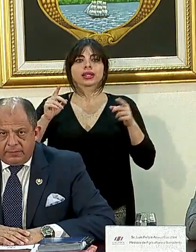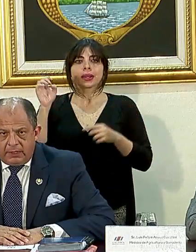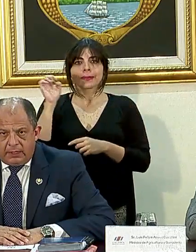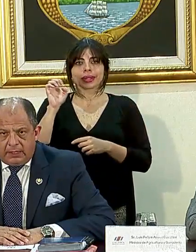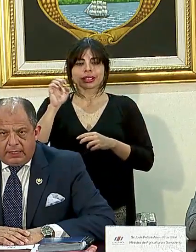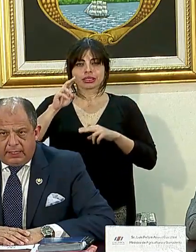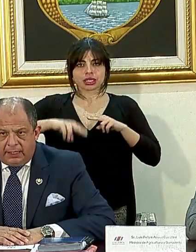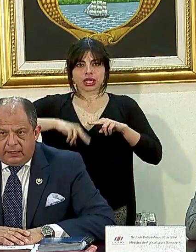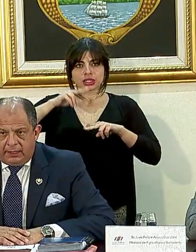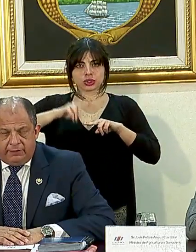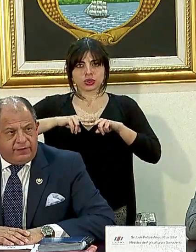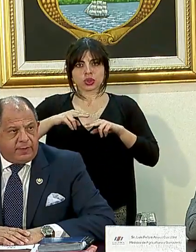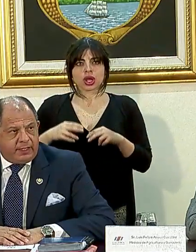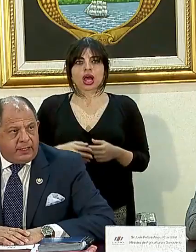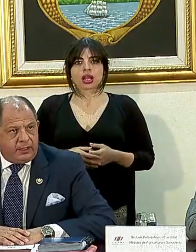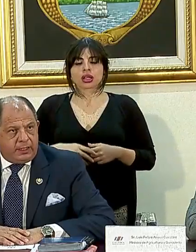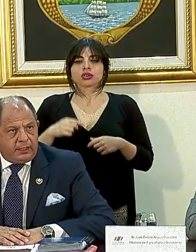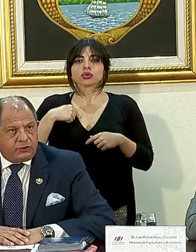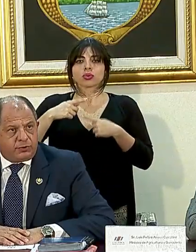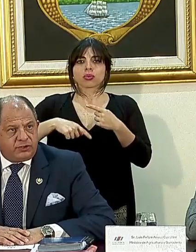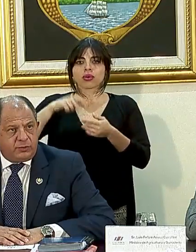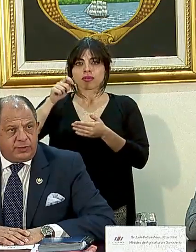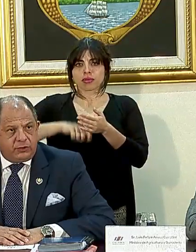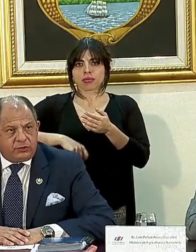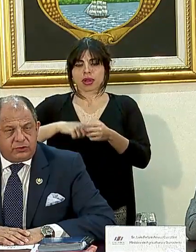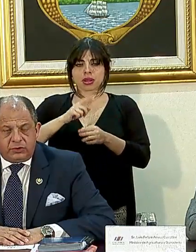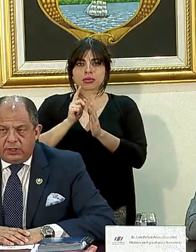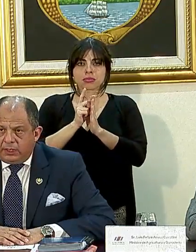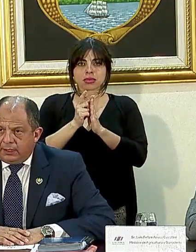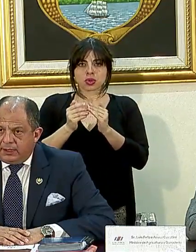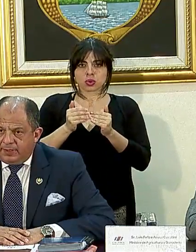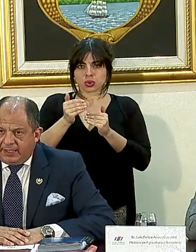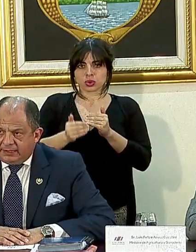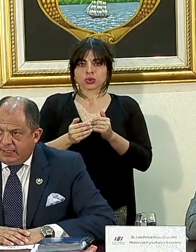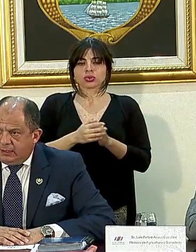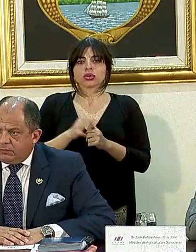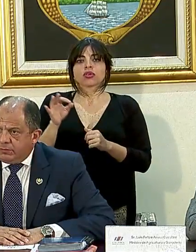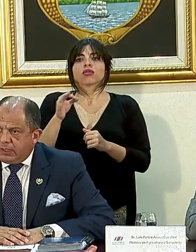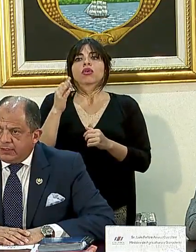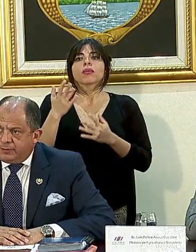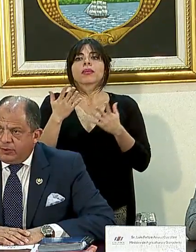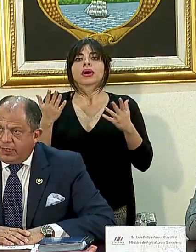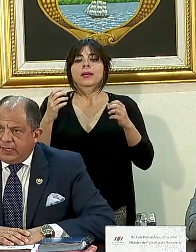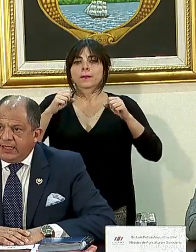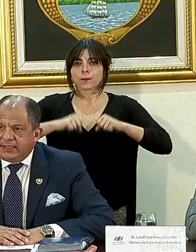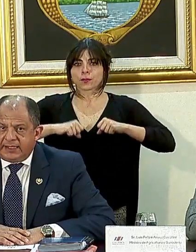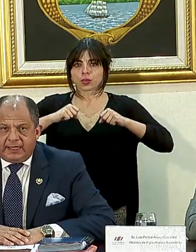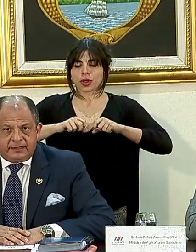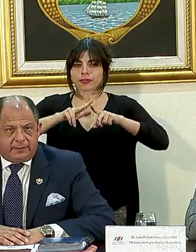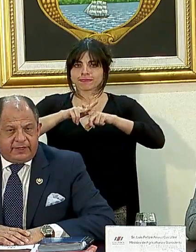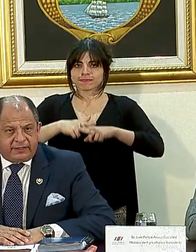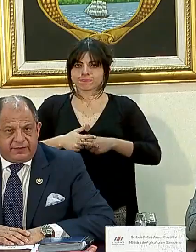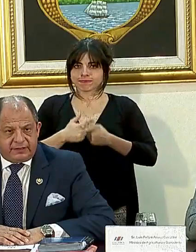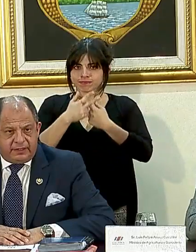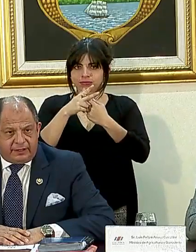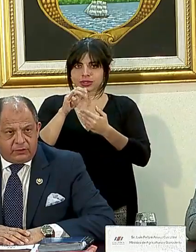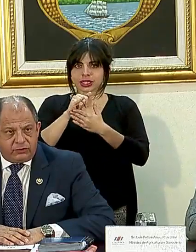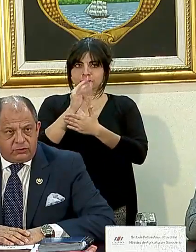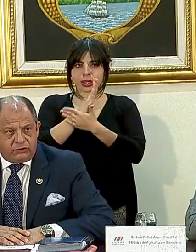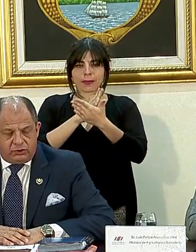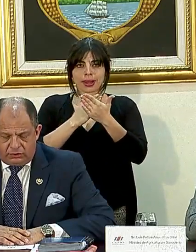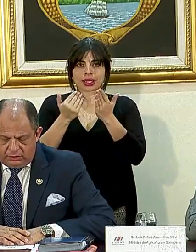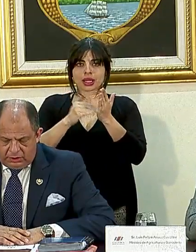nacional que firmaré en los próximos minutos, de manera tal que se pueda iniciar esa fase